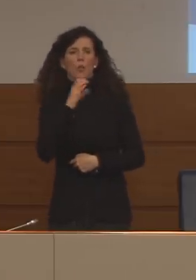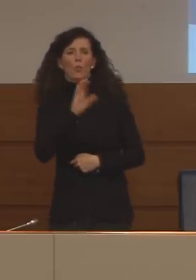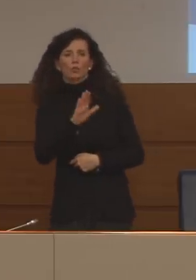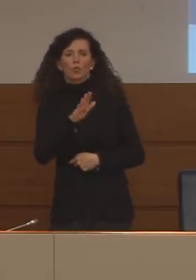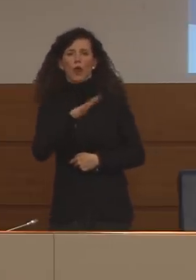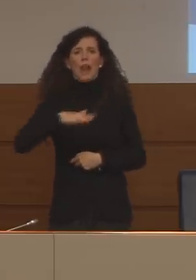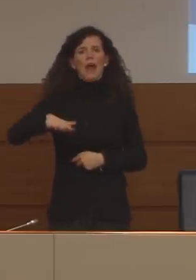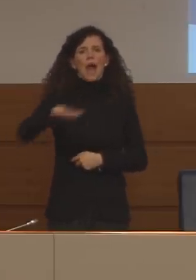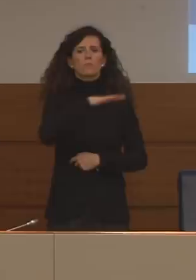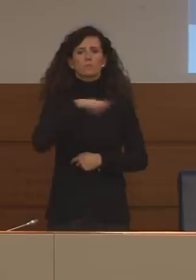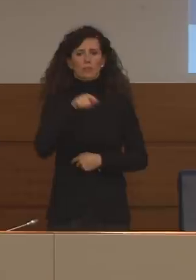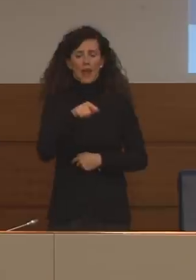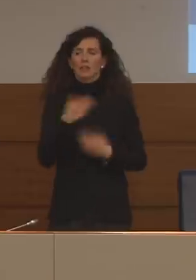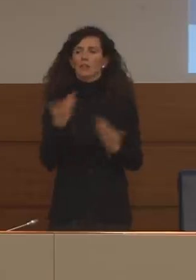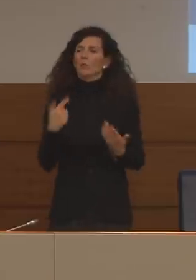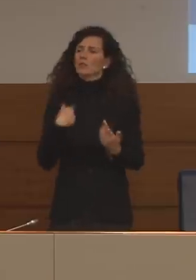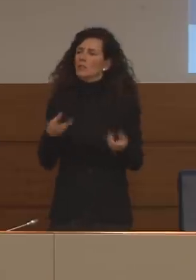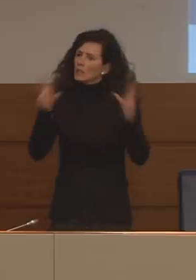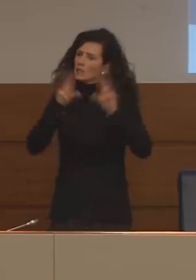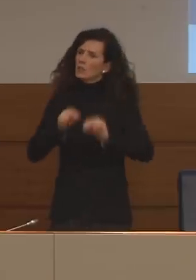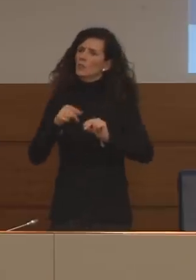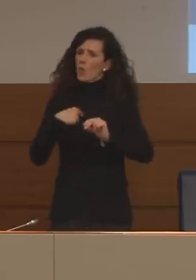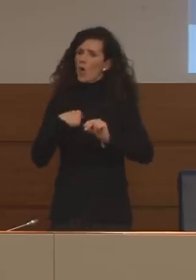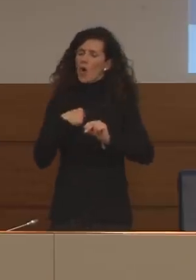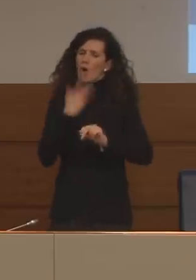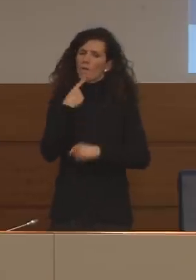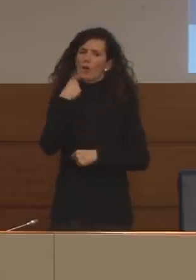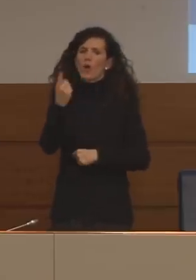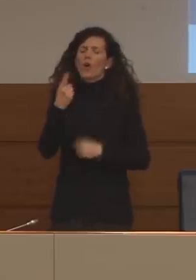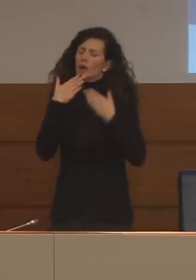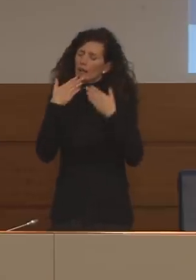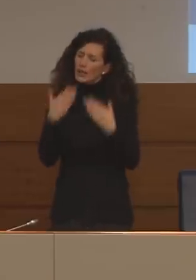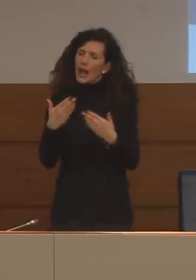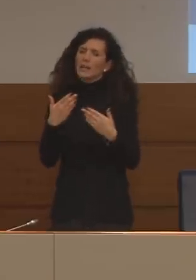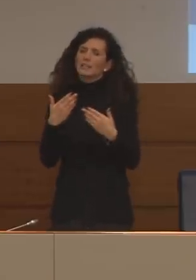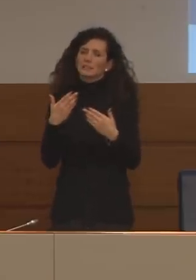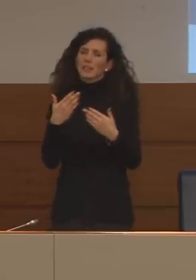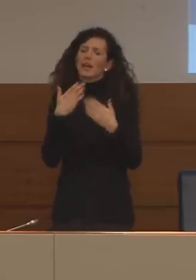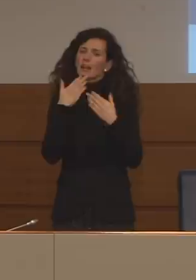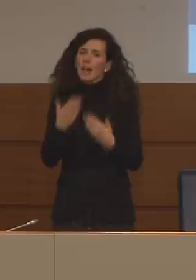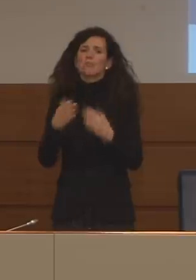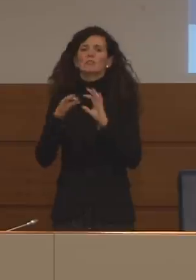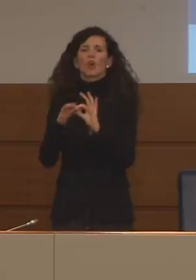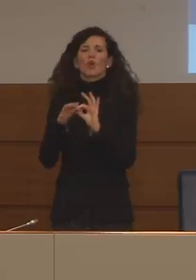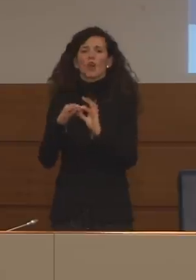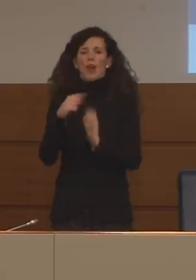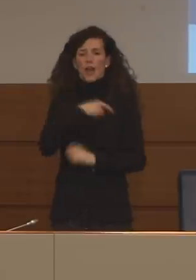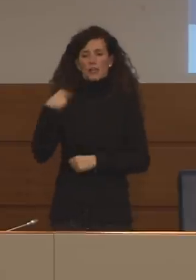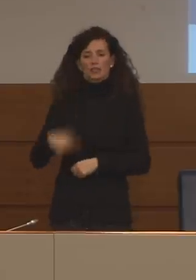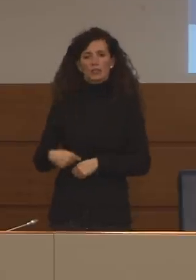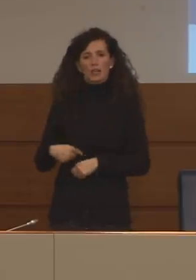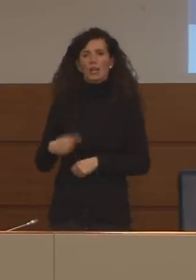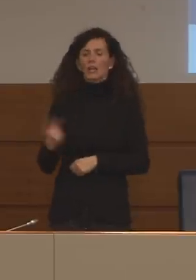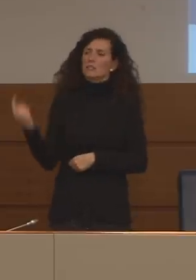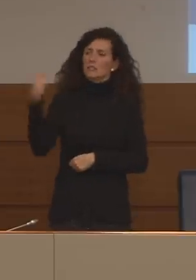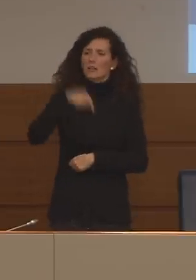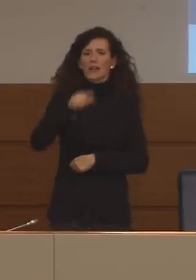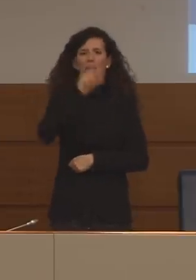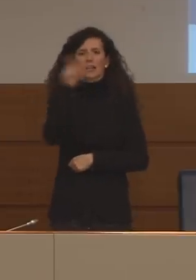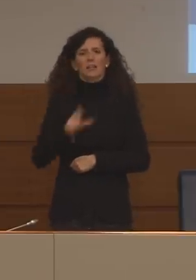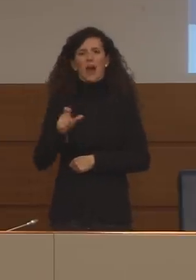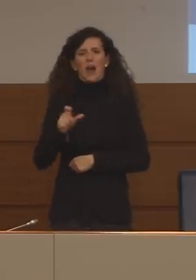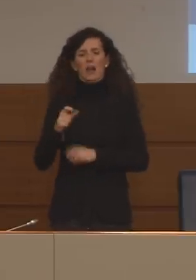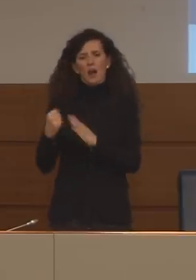esprimo comunque ribadisco il ringraziamento ai colleghi per aver voluto venire in italia